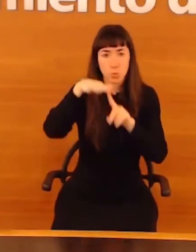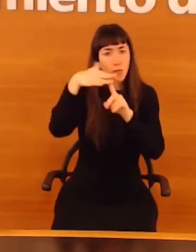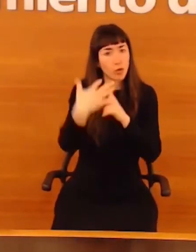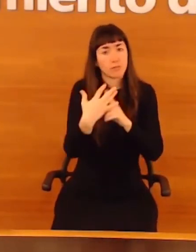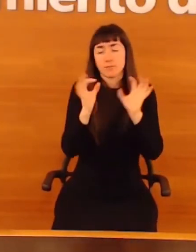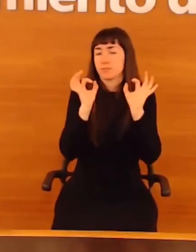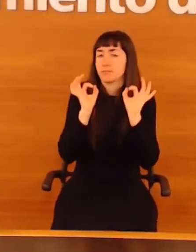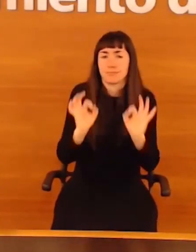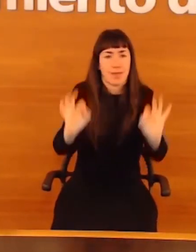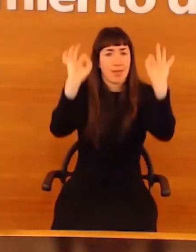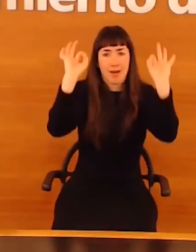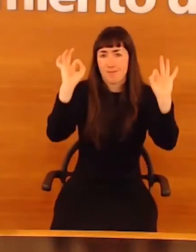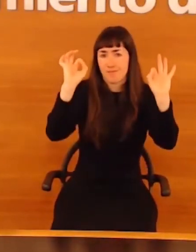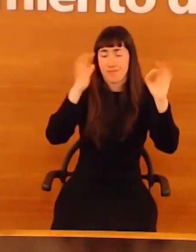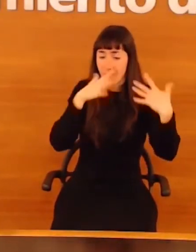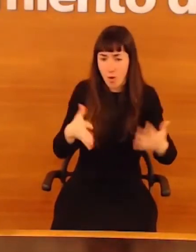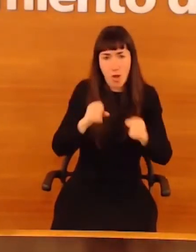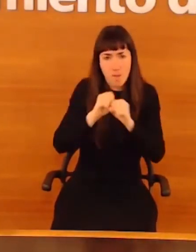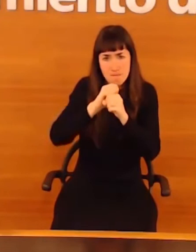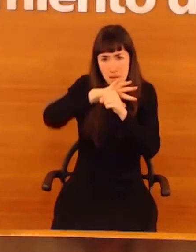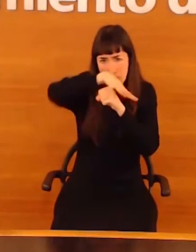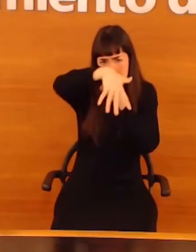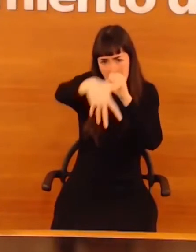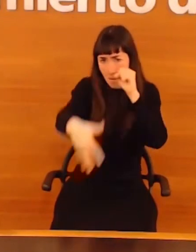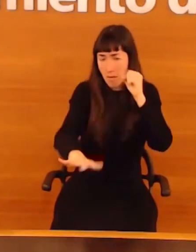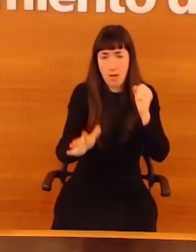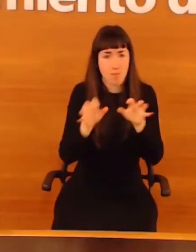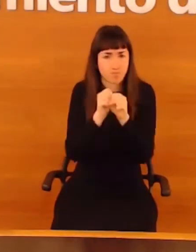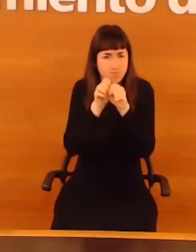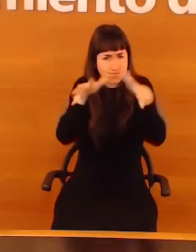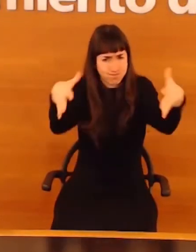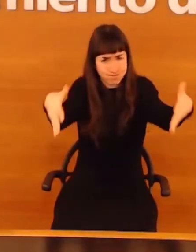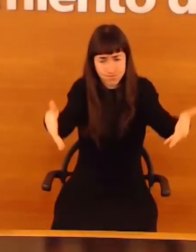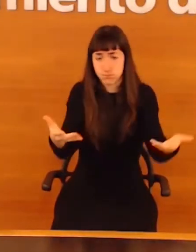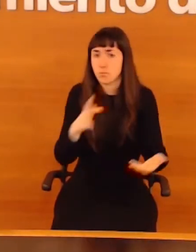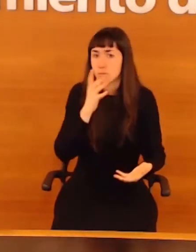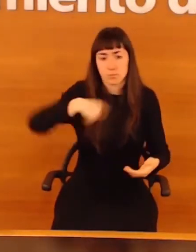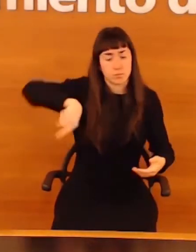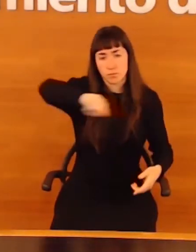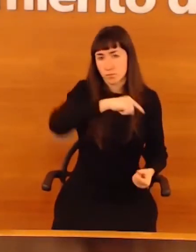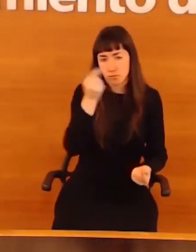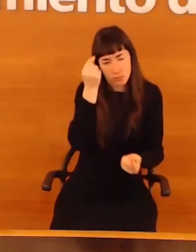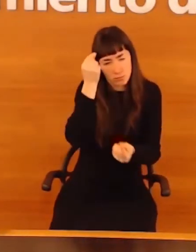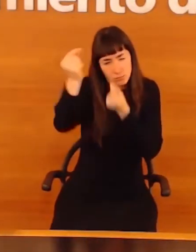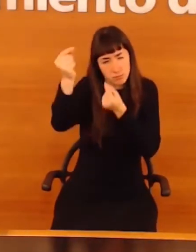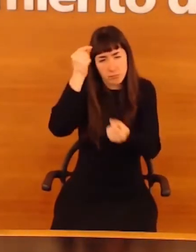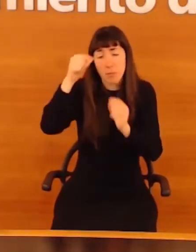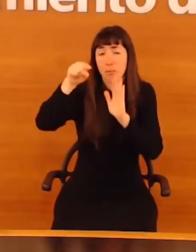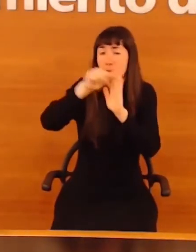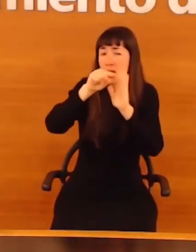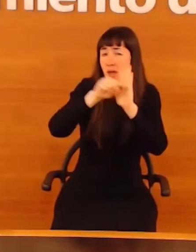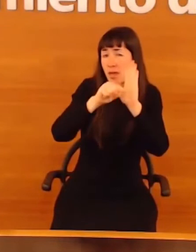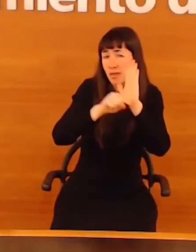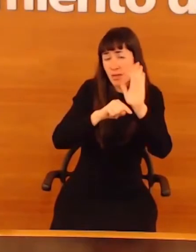especial, que estamos en un nuevo escenario de pandemia y por eso se trata de atender con la mayor rigurosidad todas las medidas